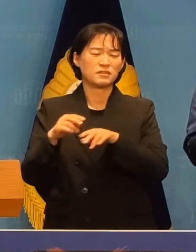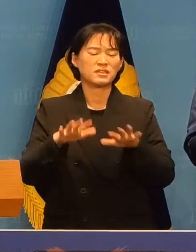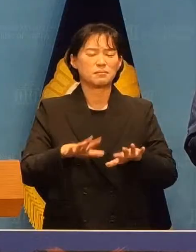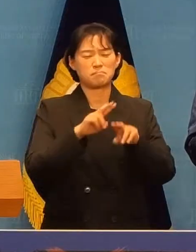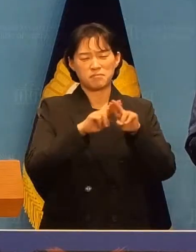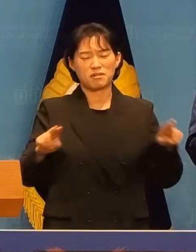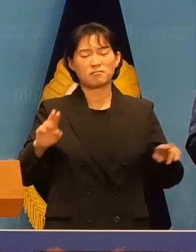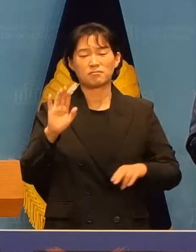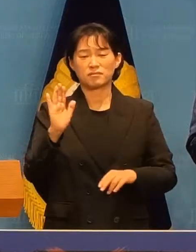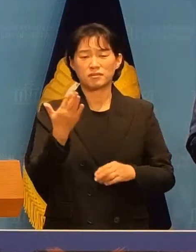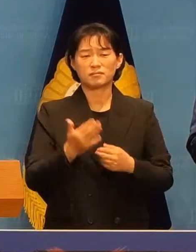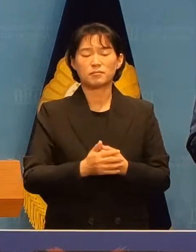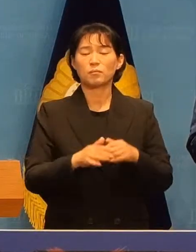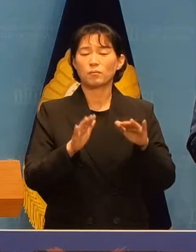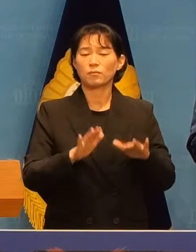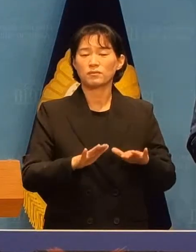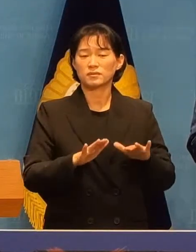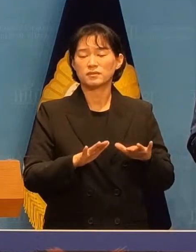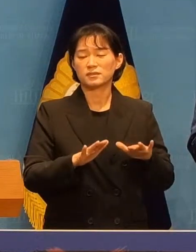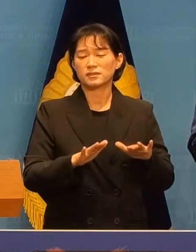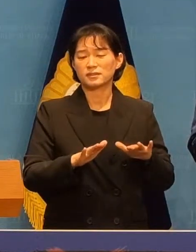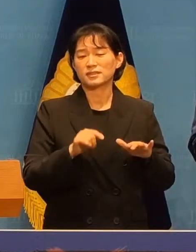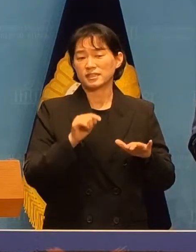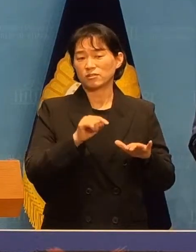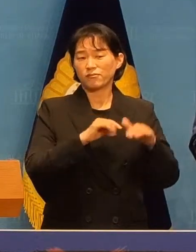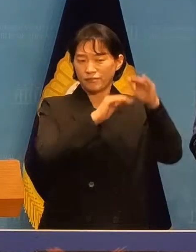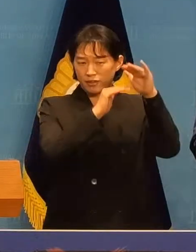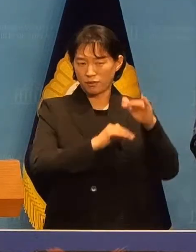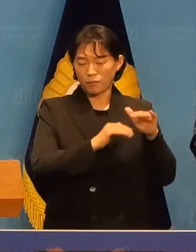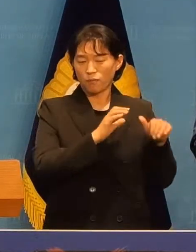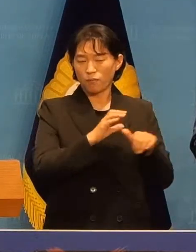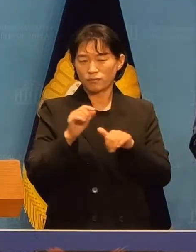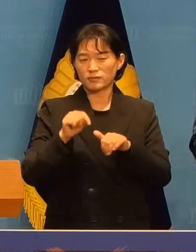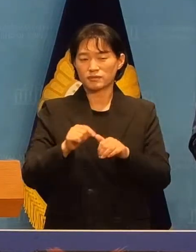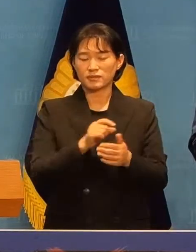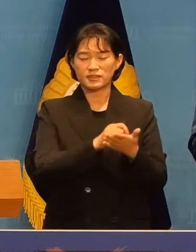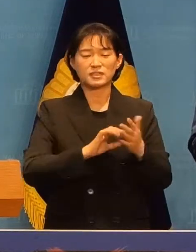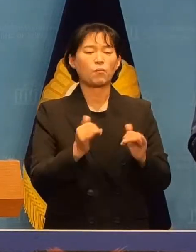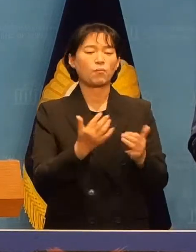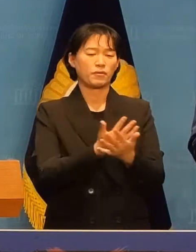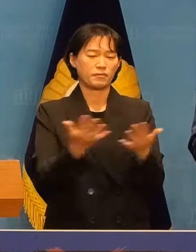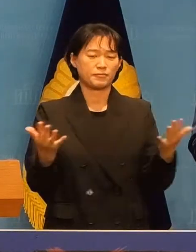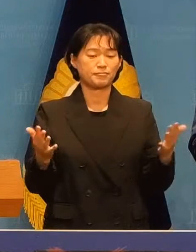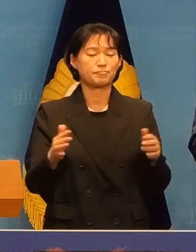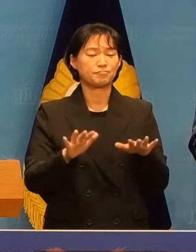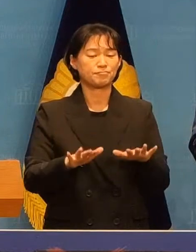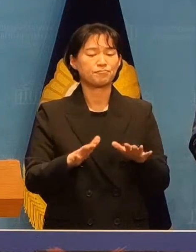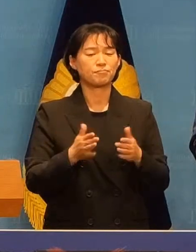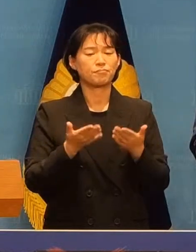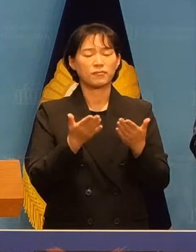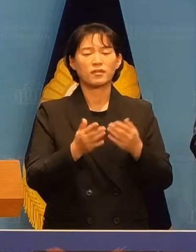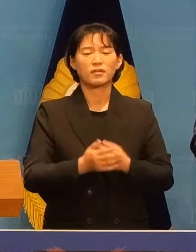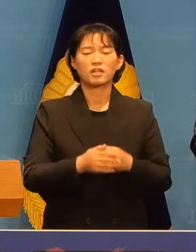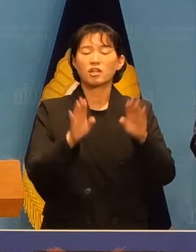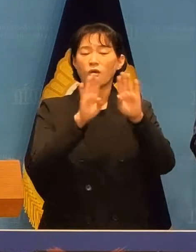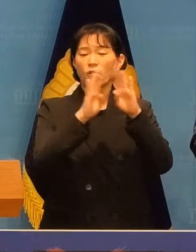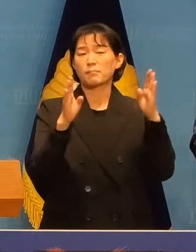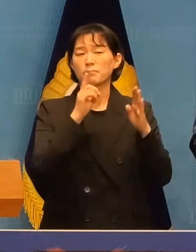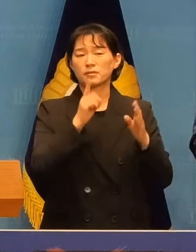이러한 취지로 오늘 기자회견 진행하고 있습니다. 여는 발언으로